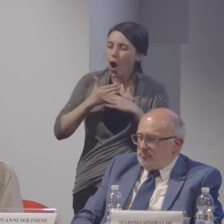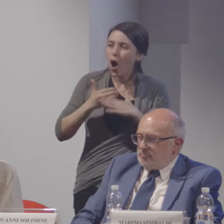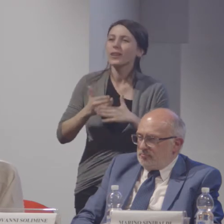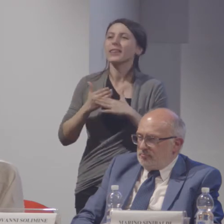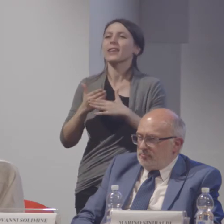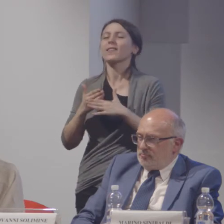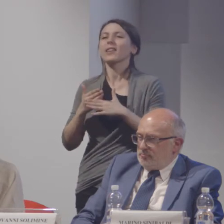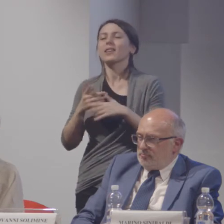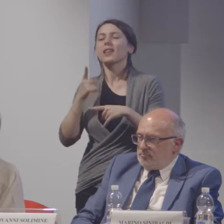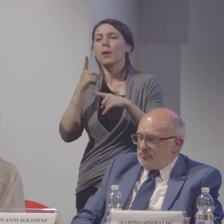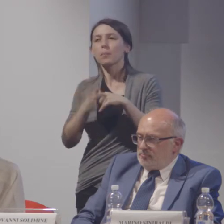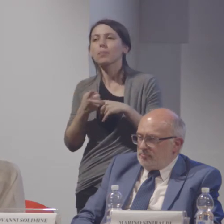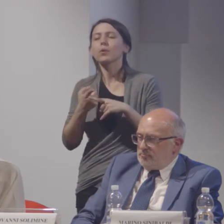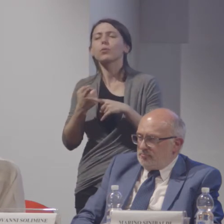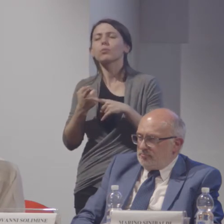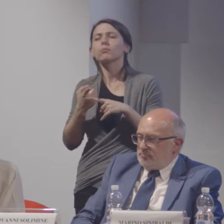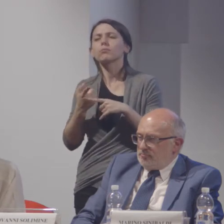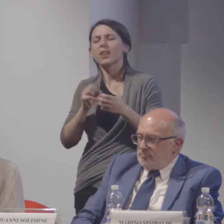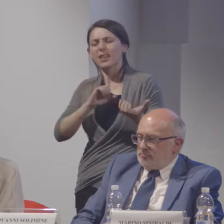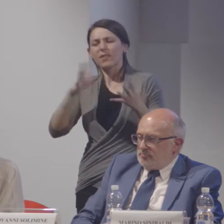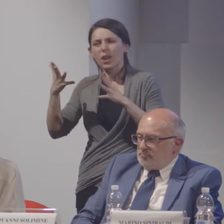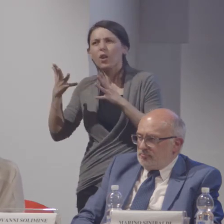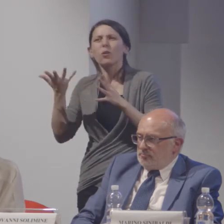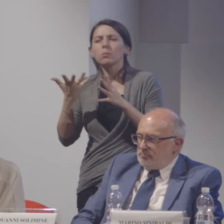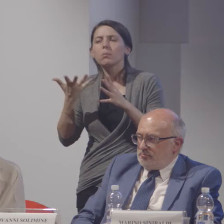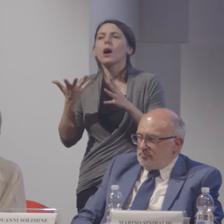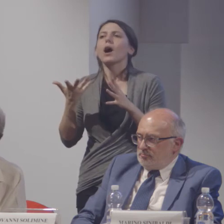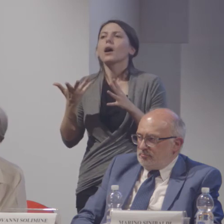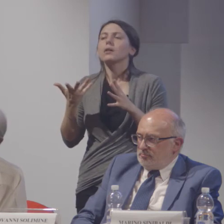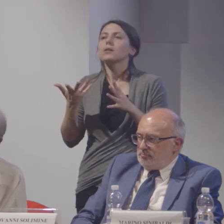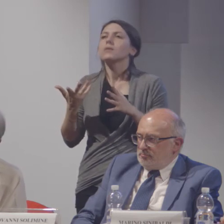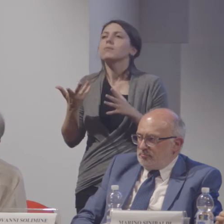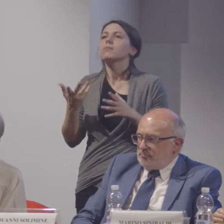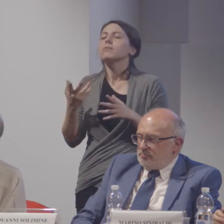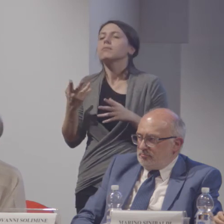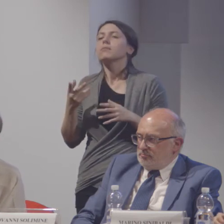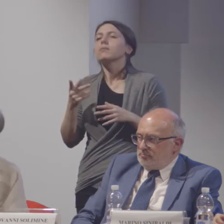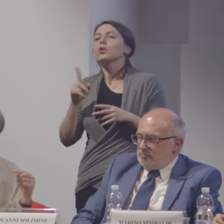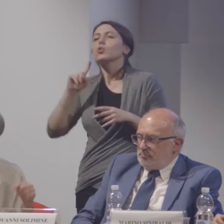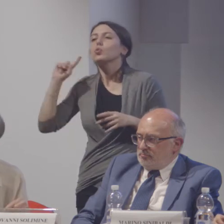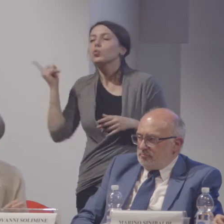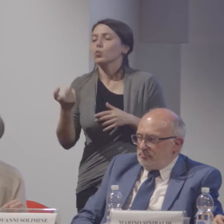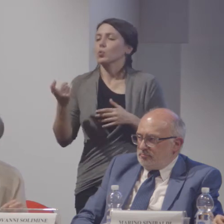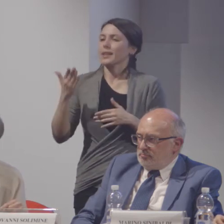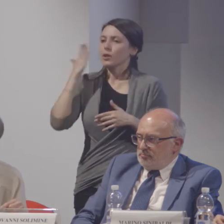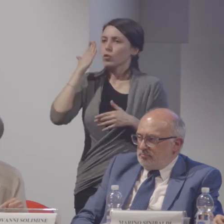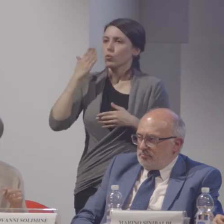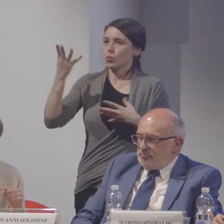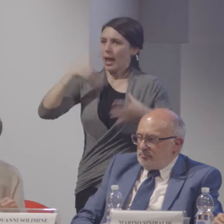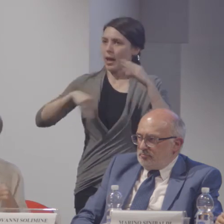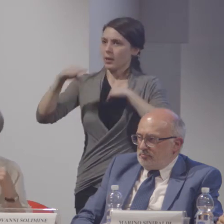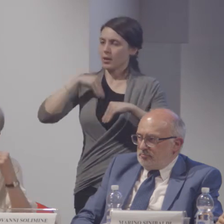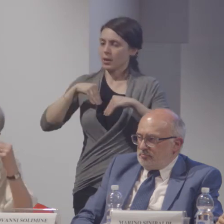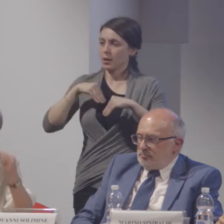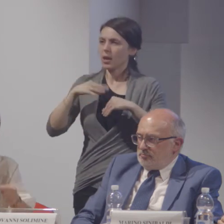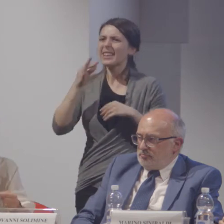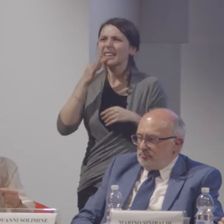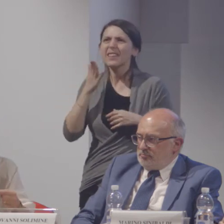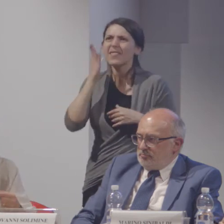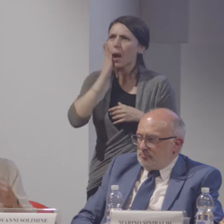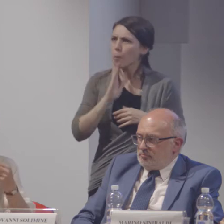visione centrata sull'apprendimento di tutti gli studenti, non uno di meno, che non vuol dire essere buoni, ma vuol dire